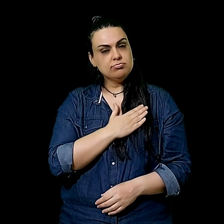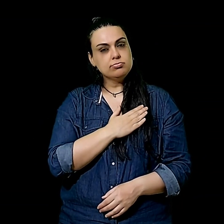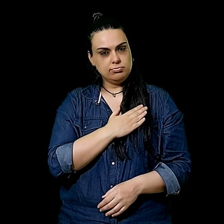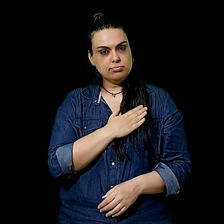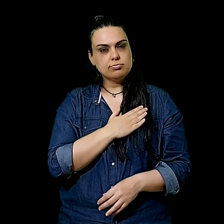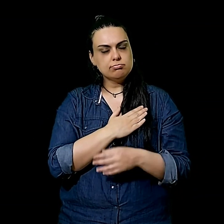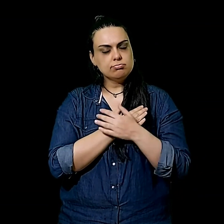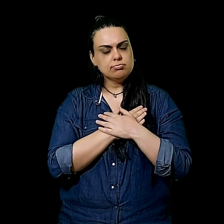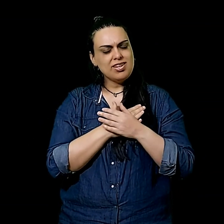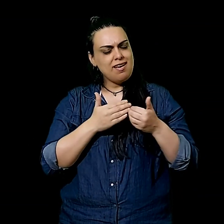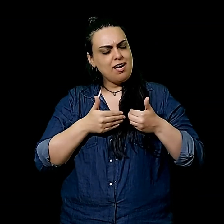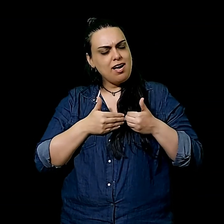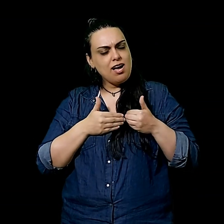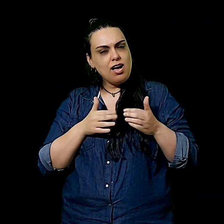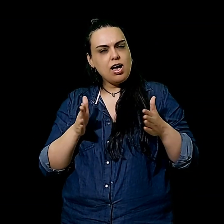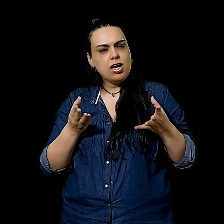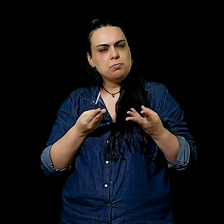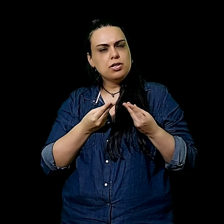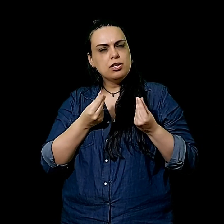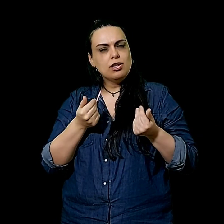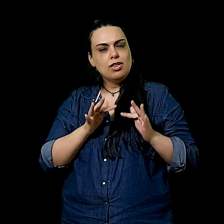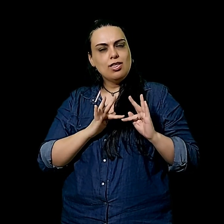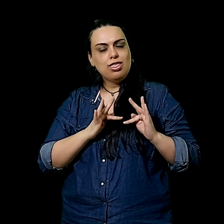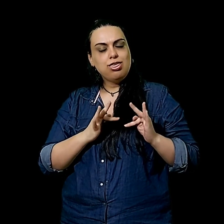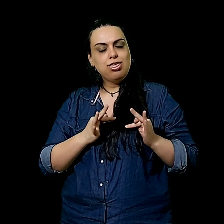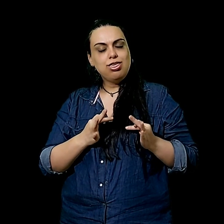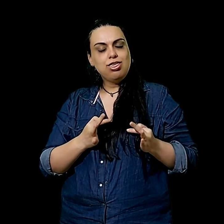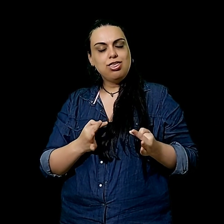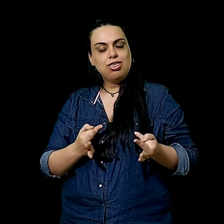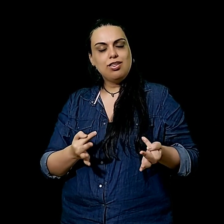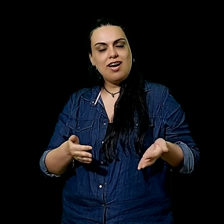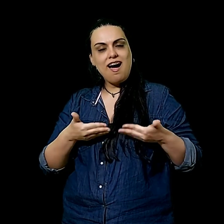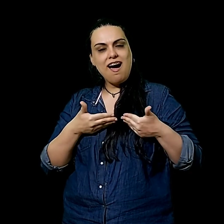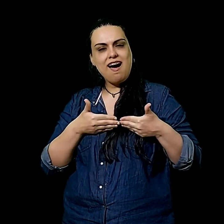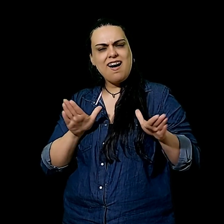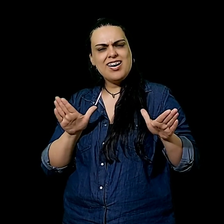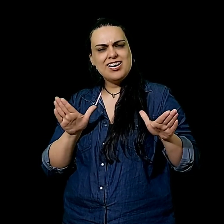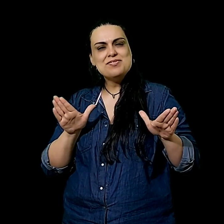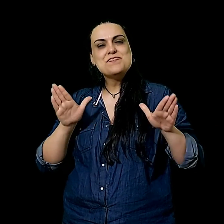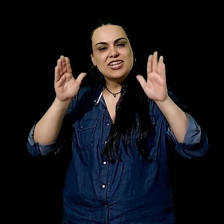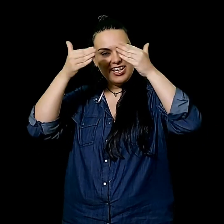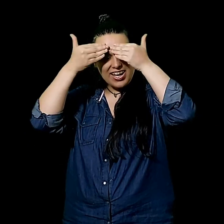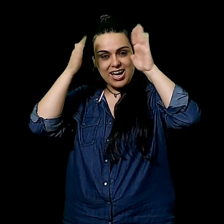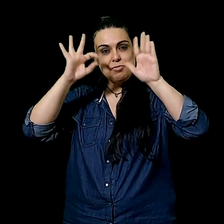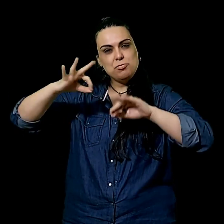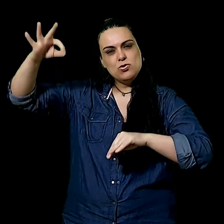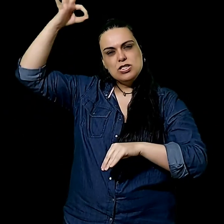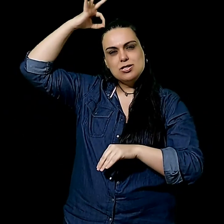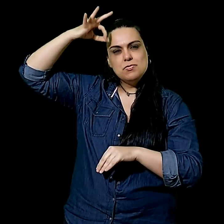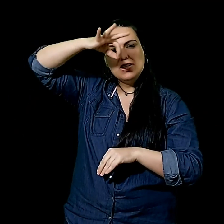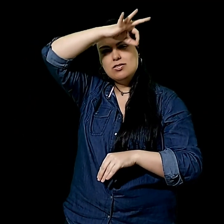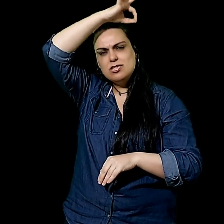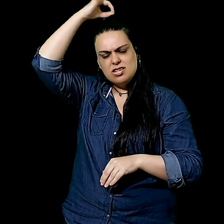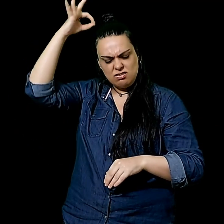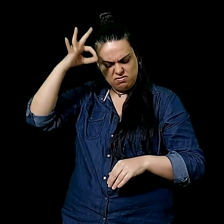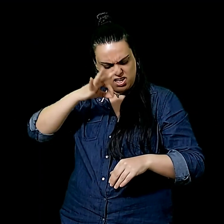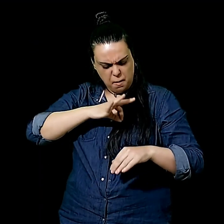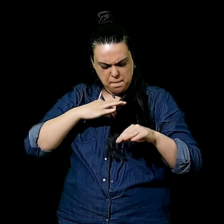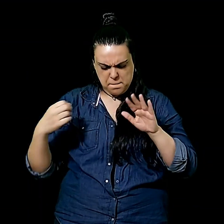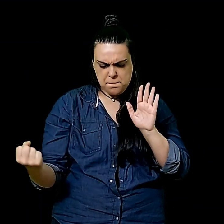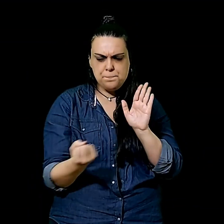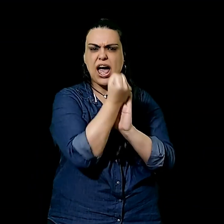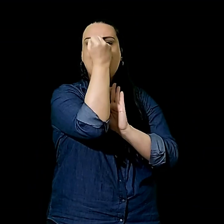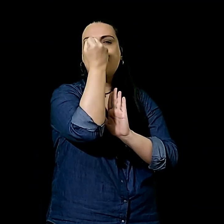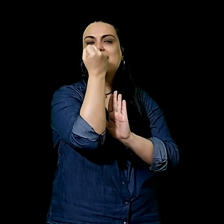coração e abra o seu coração. Não só coloque a mão, mas abra. Porque o Espírito Santo vai selar tudo que